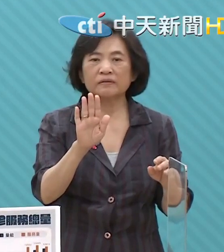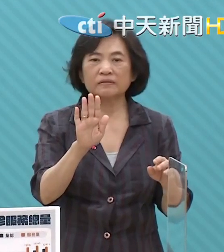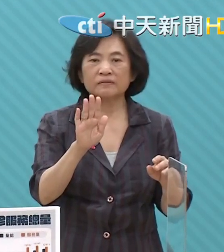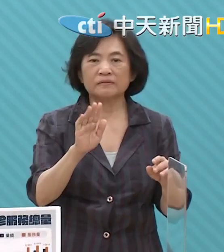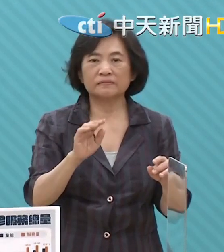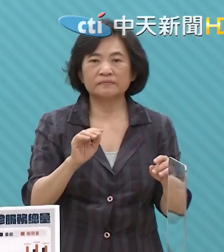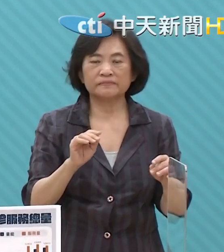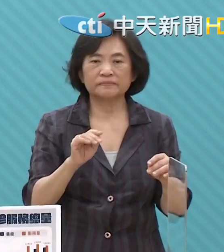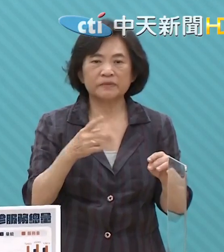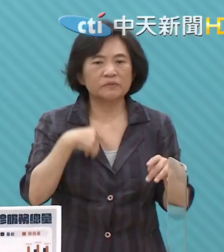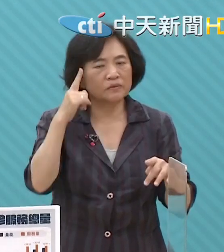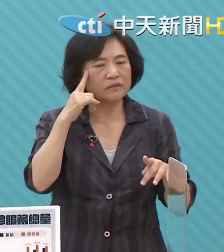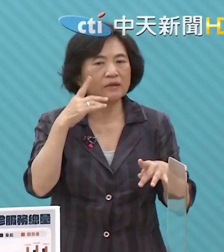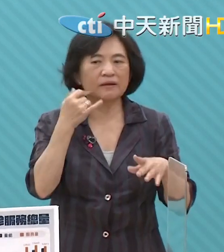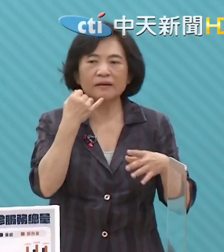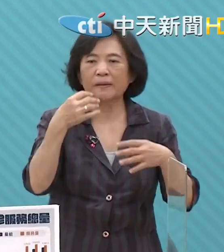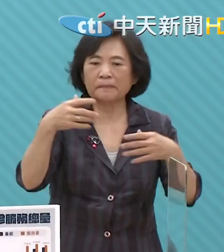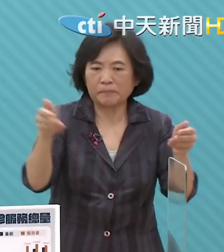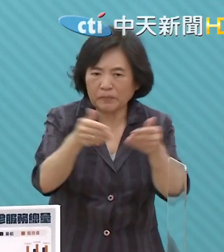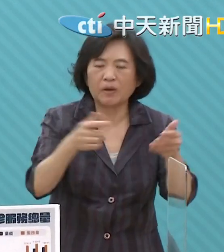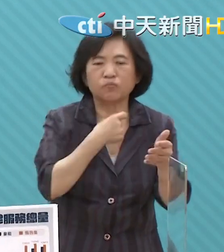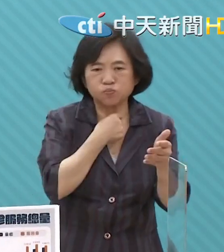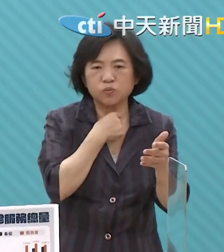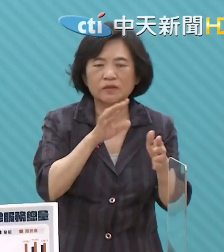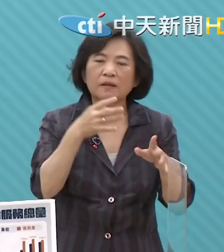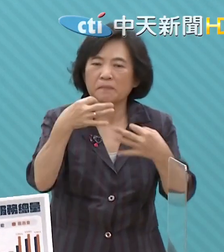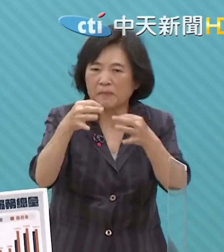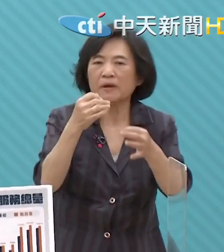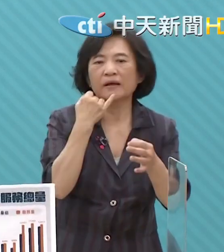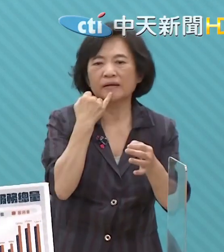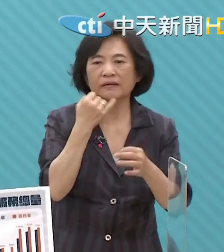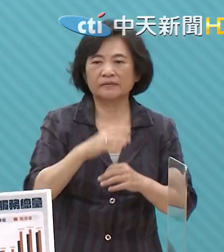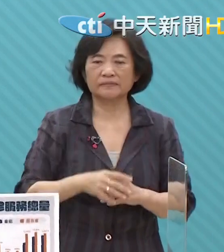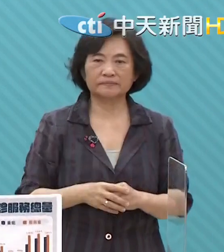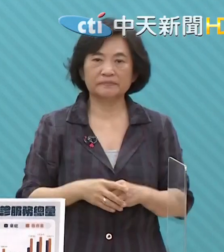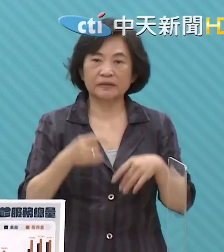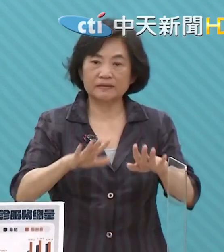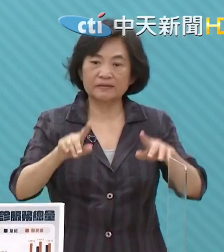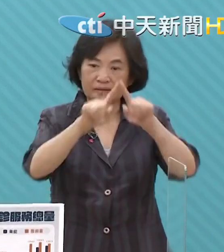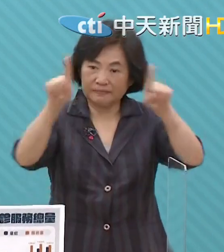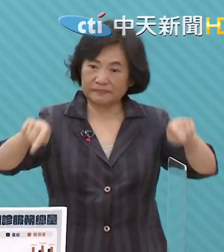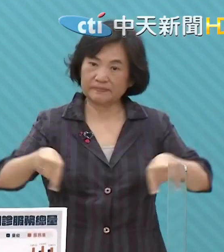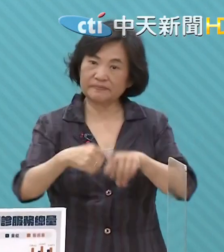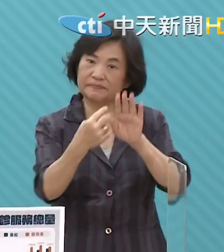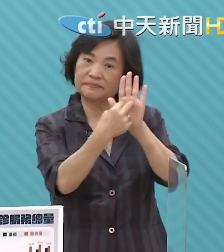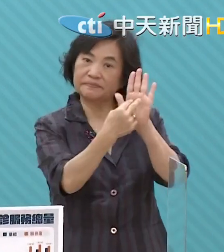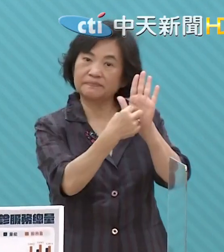些简单的治疗哈来处理，我就可以把它处理掉。所以你看看这张表，你知道吗？